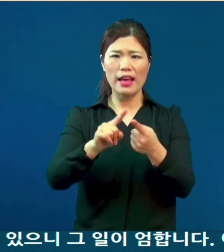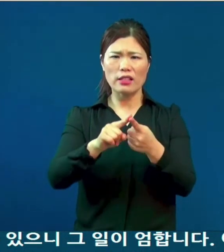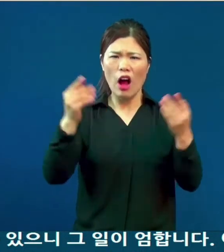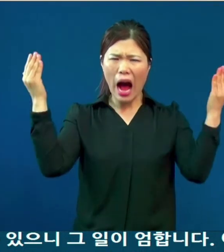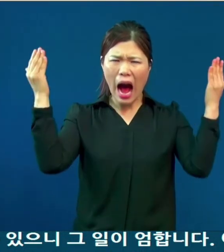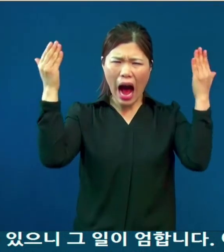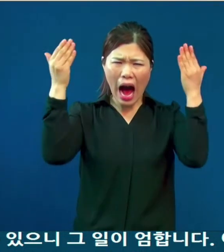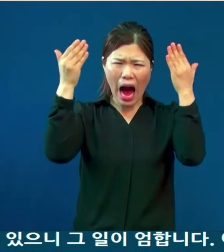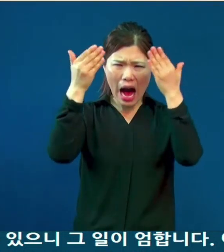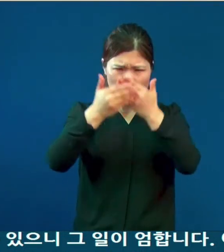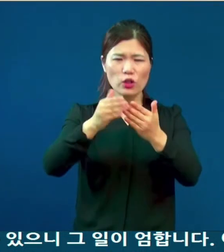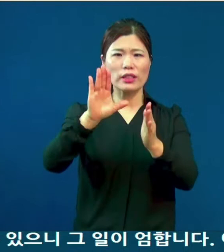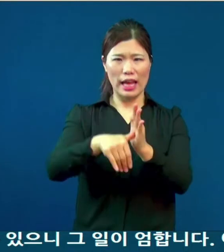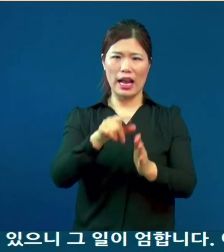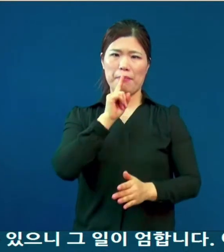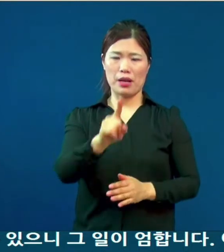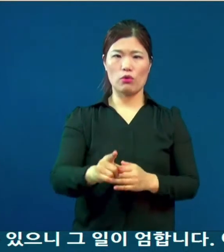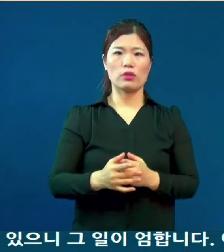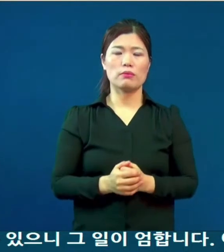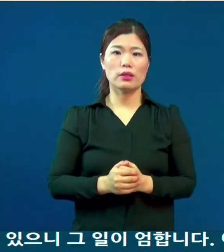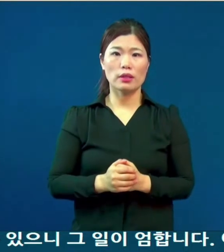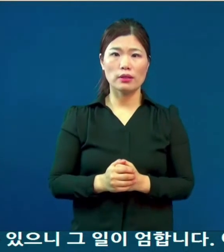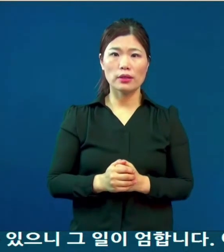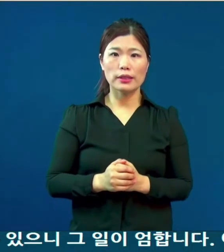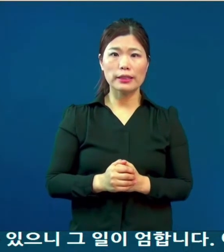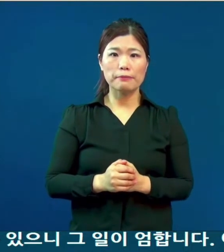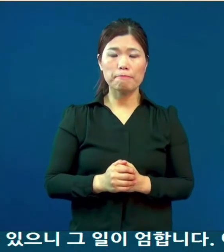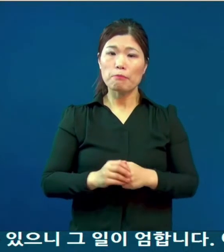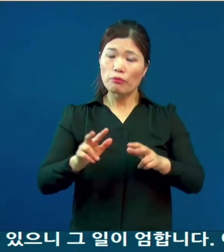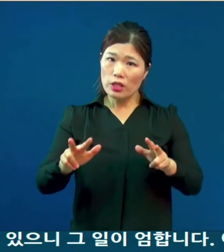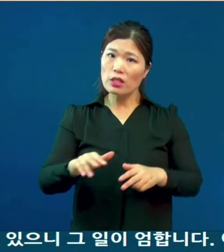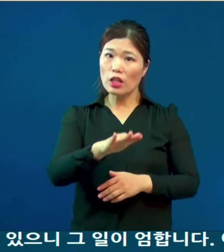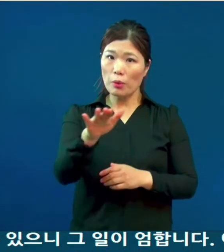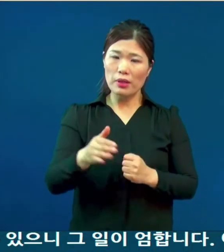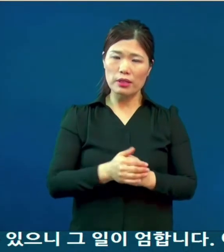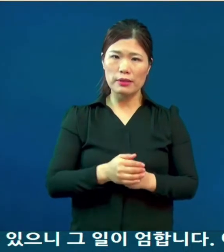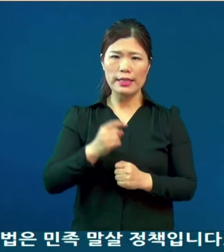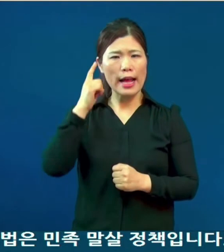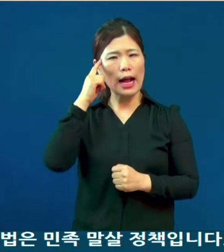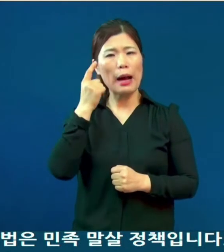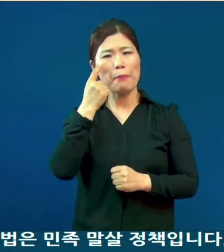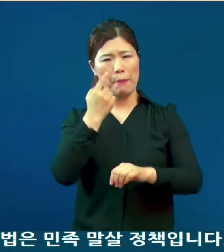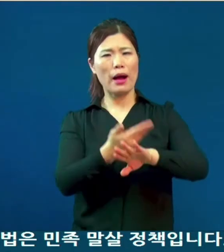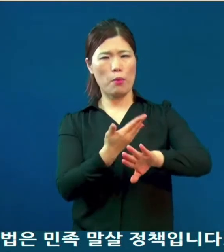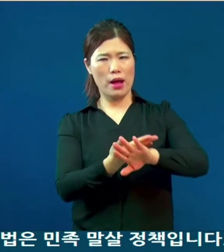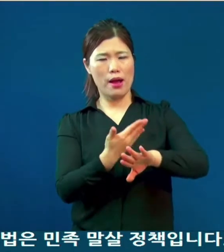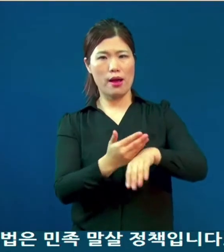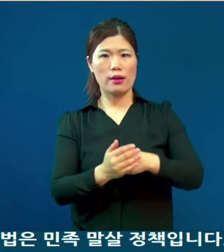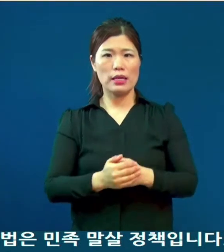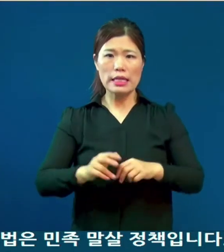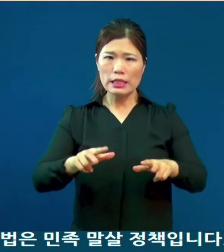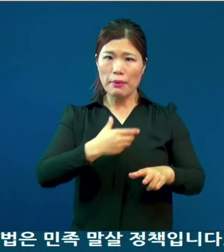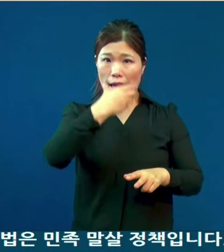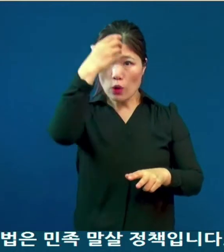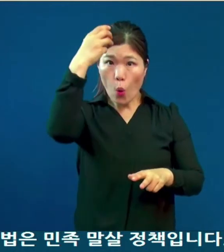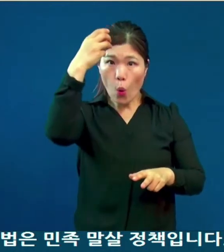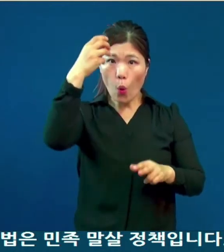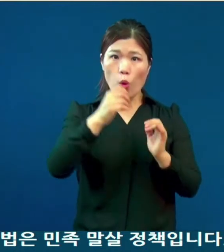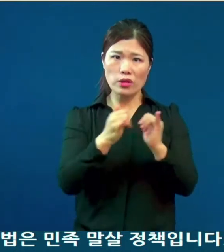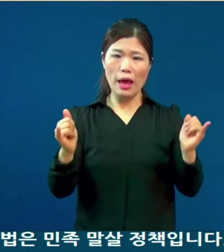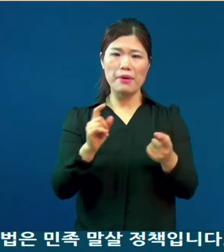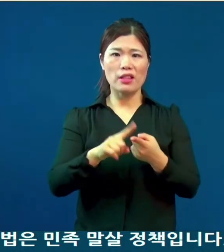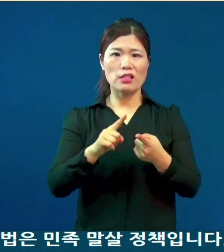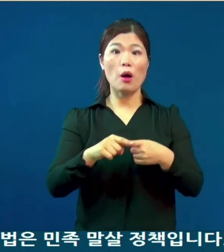시대라고 불리웁니다. 자, 이제 우리가 시선을 달리해 봅시다. 지금까지는 요셉을 알지 못하는 새